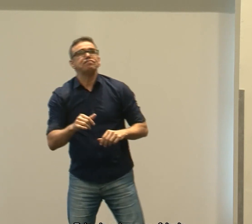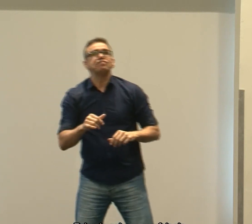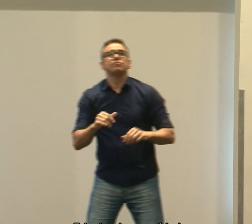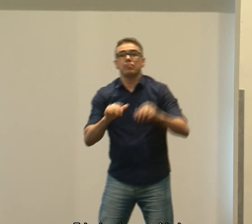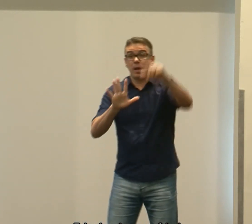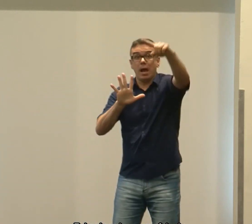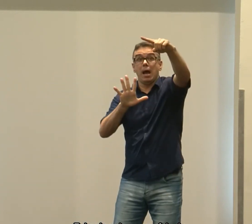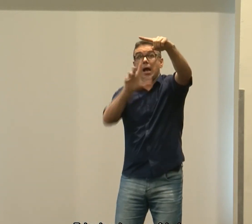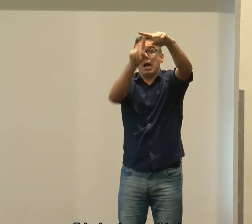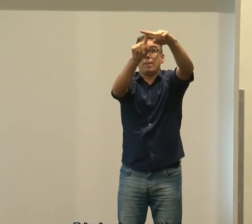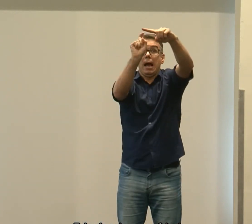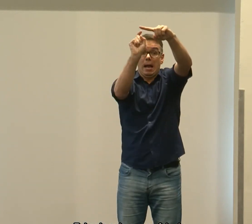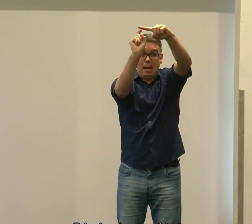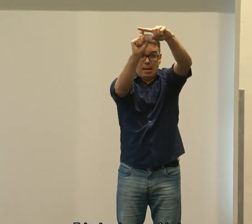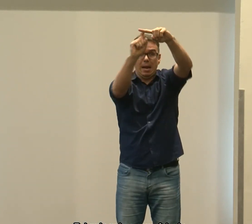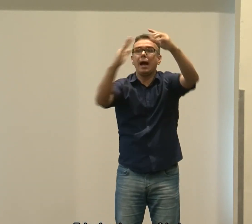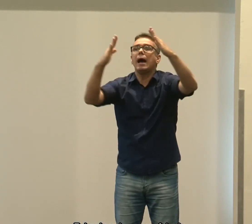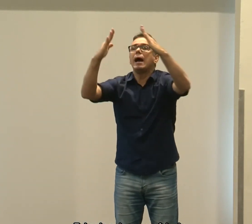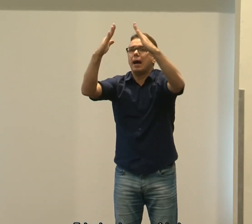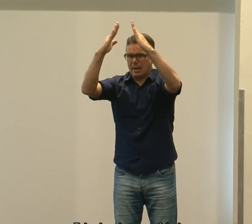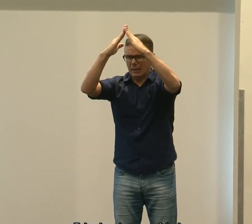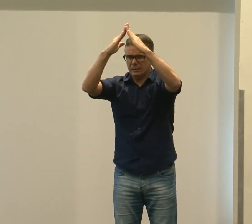Falando aqui sobre a morfologia,